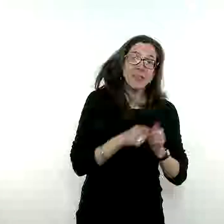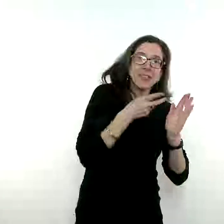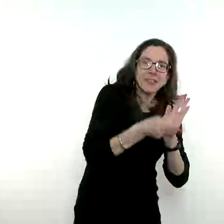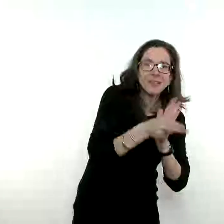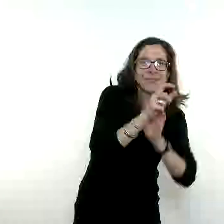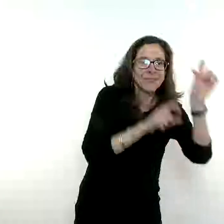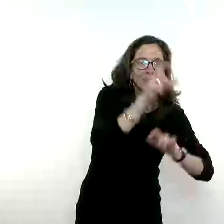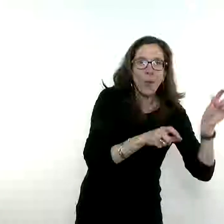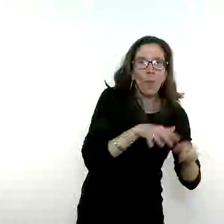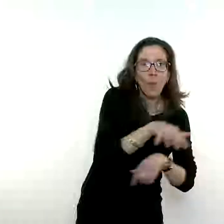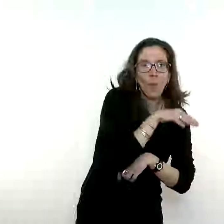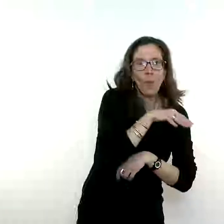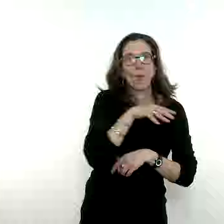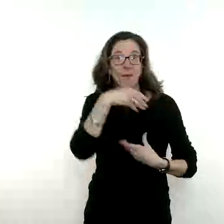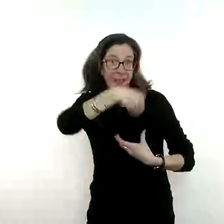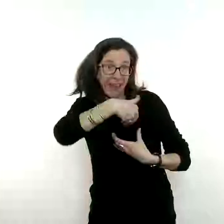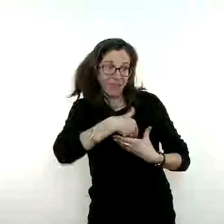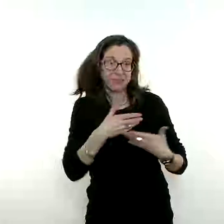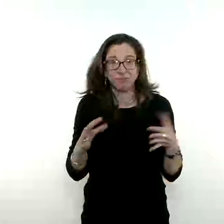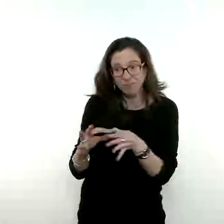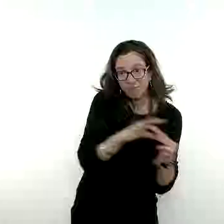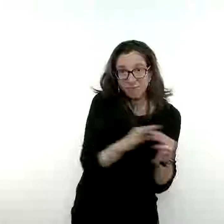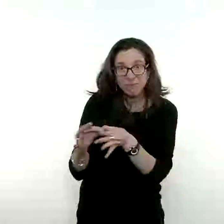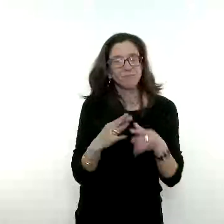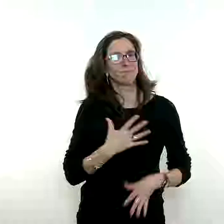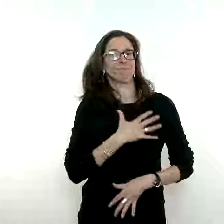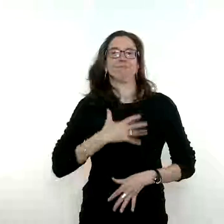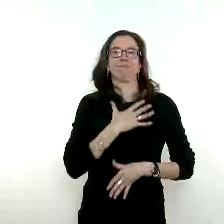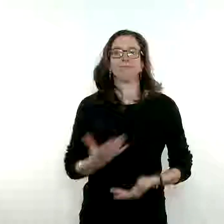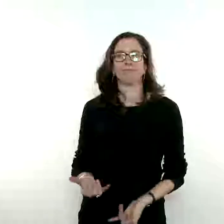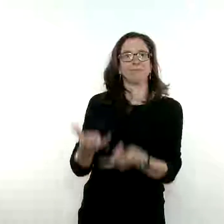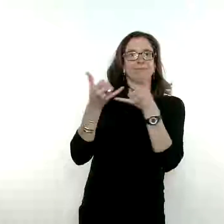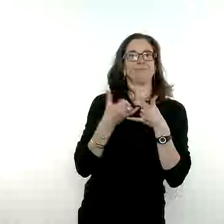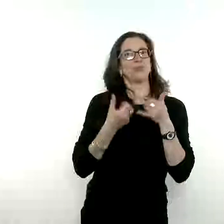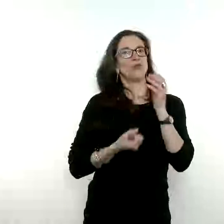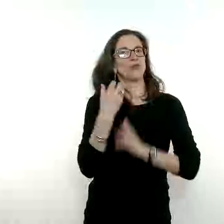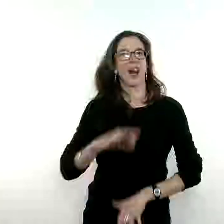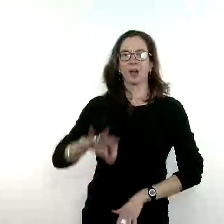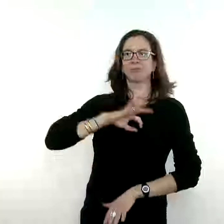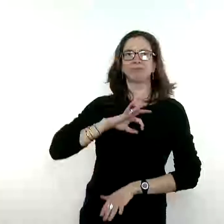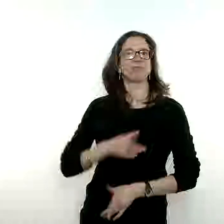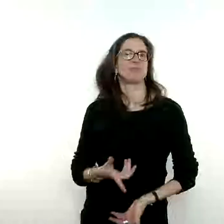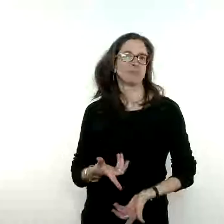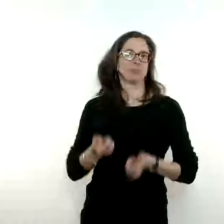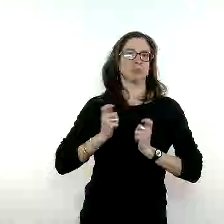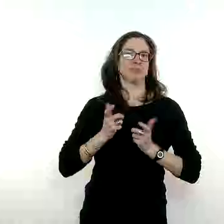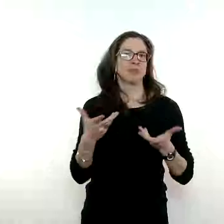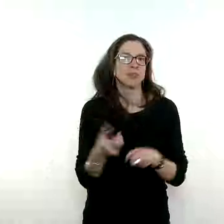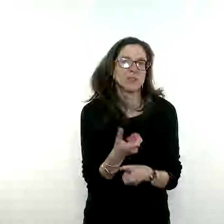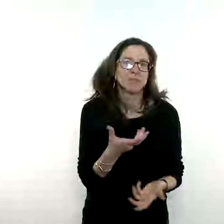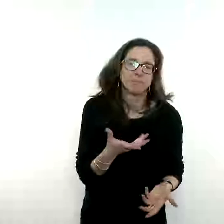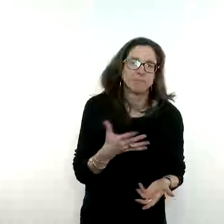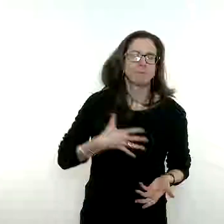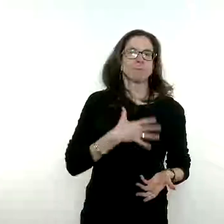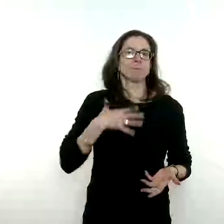on est très heureux d'avoir eu cette récompense il y a 15 jours au sein du millésime bio avec cette nouvelle médaille. Et voilà, c'est la petite